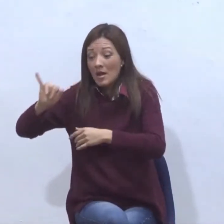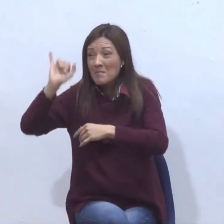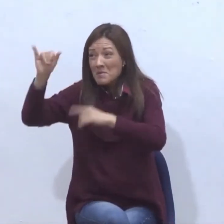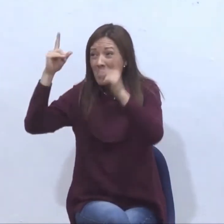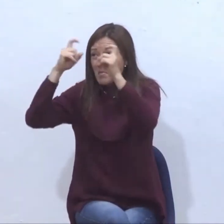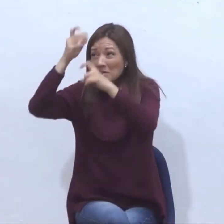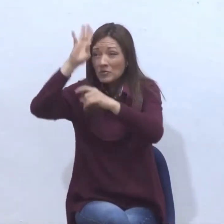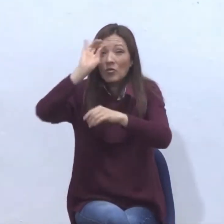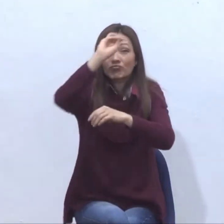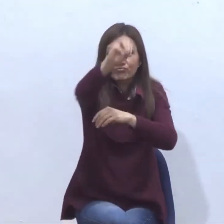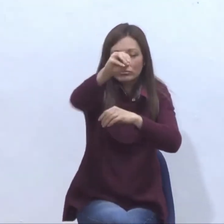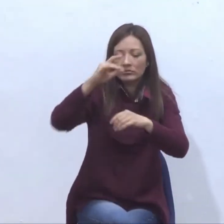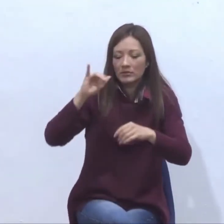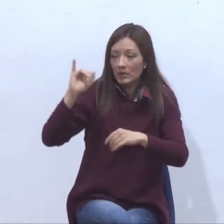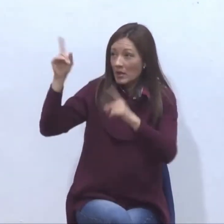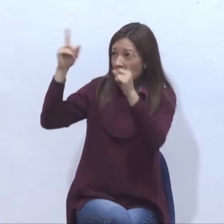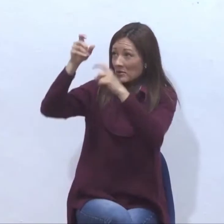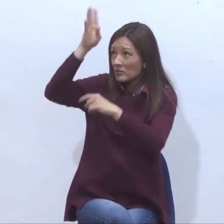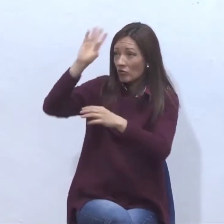y yo podemos ser uno.